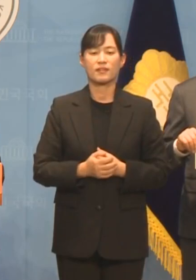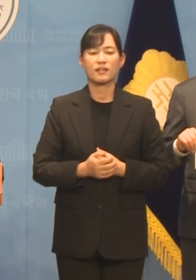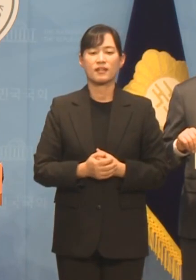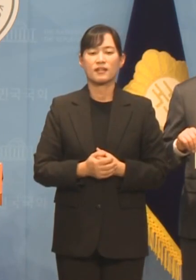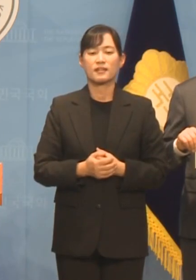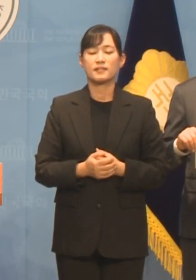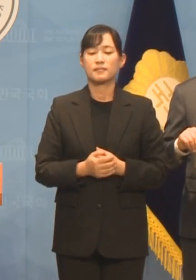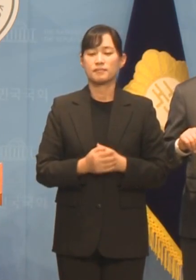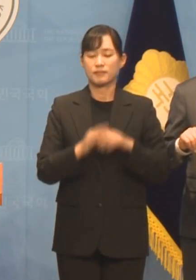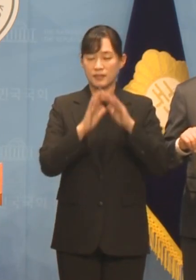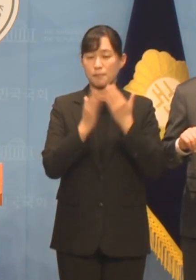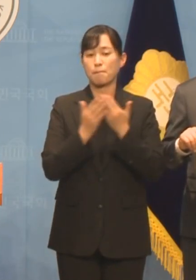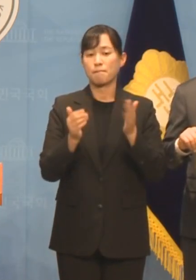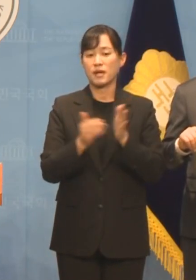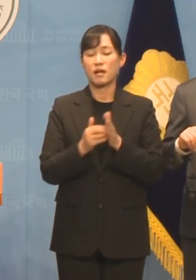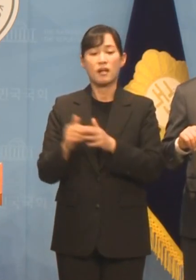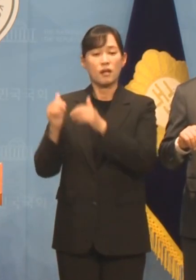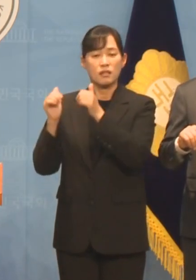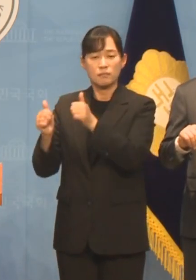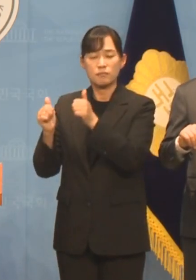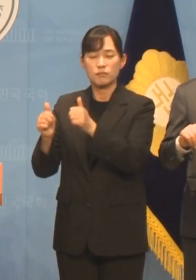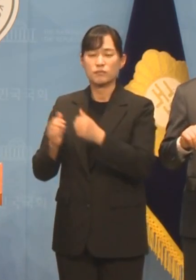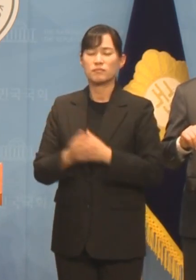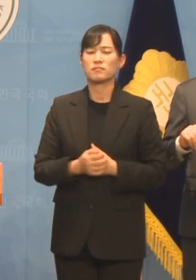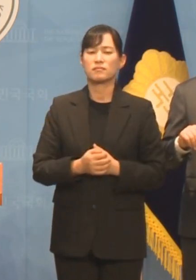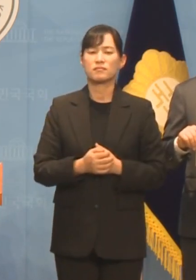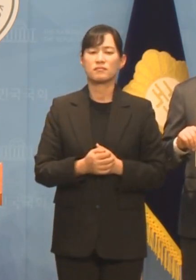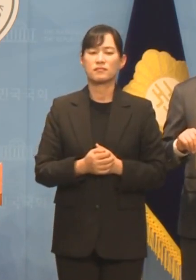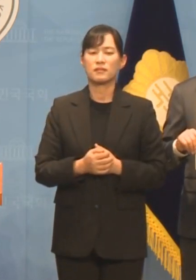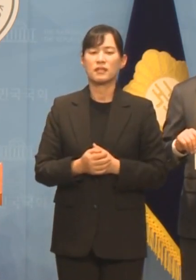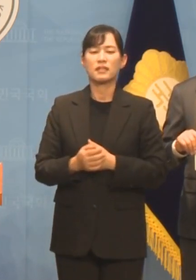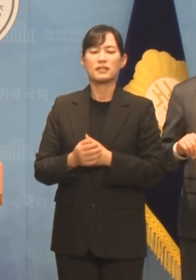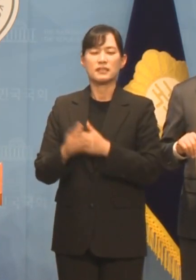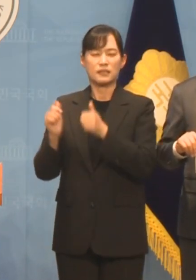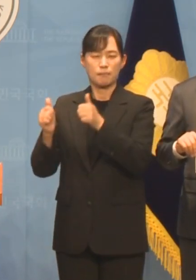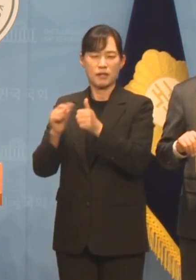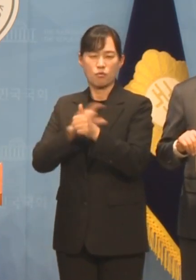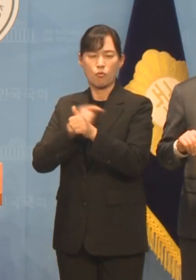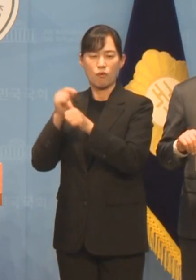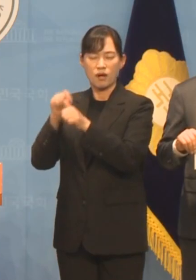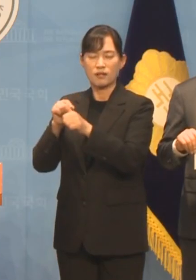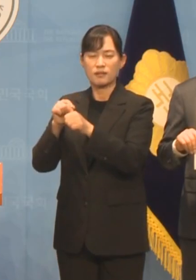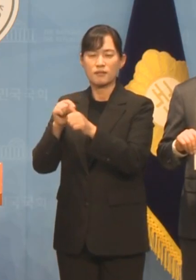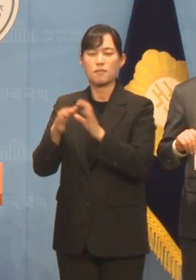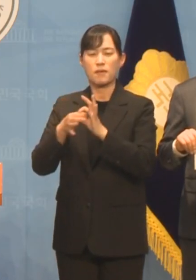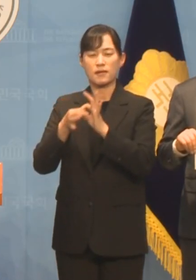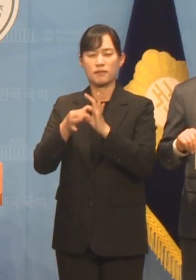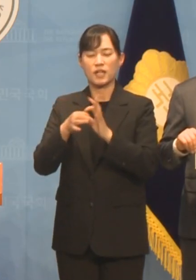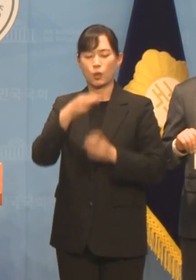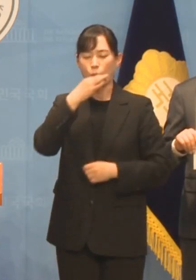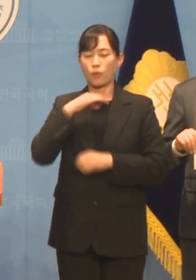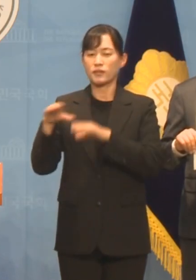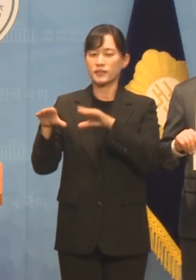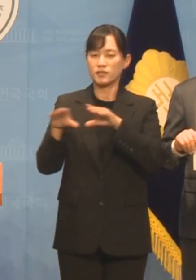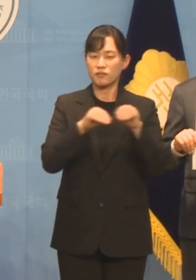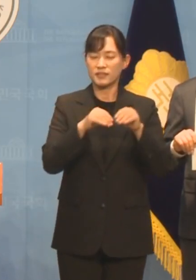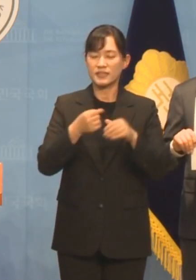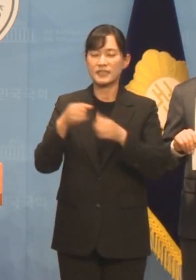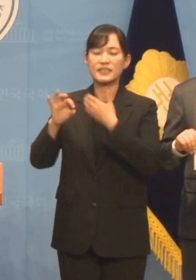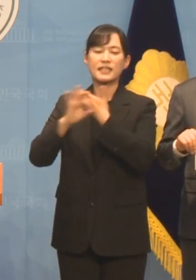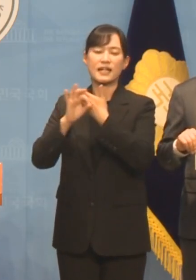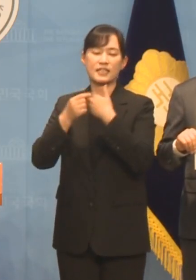마치겠습니다. 헌법재판소는 헌법재판관 지명 관련한 효력정지,